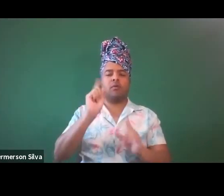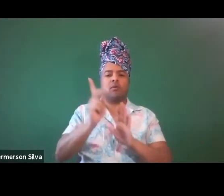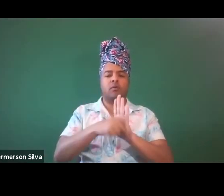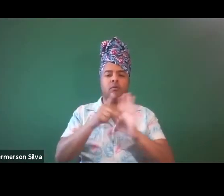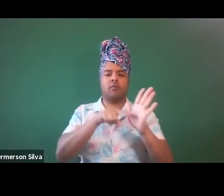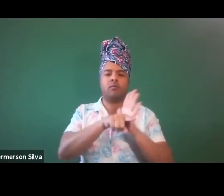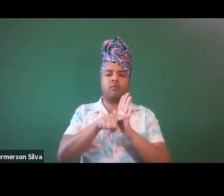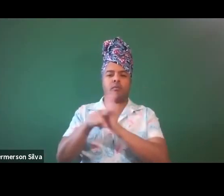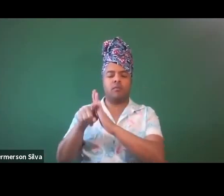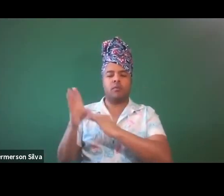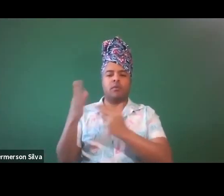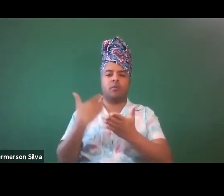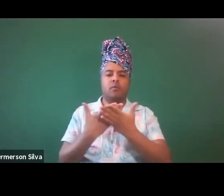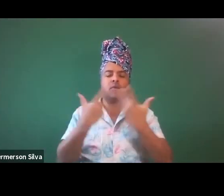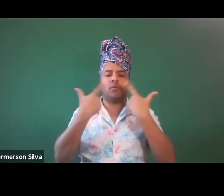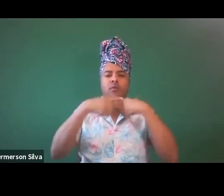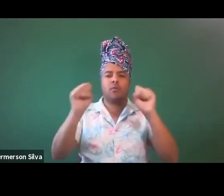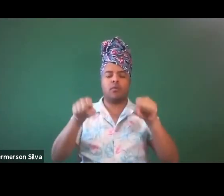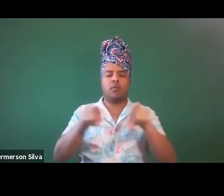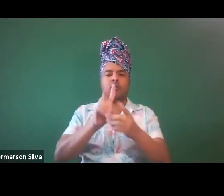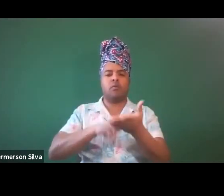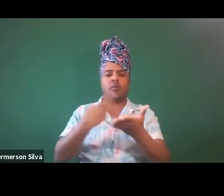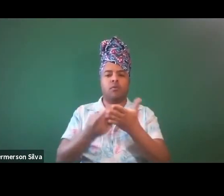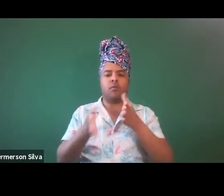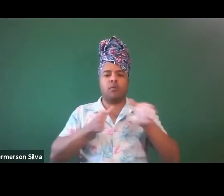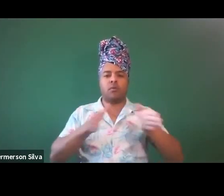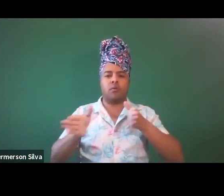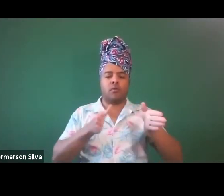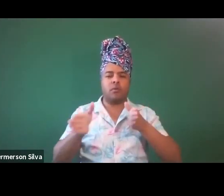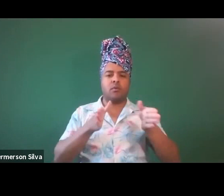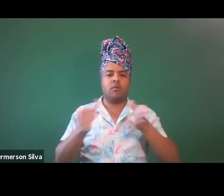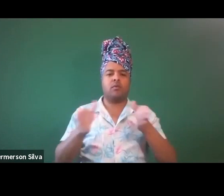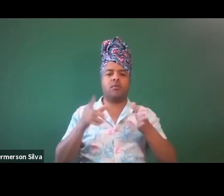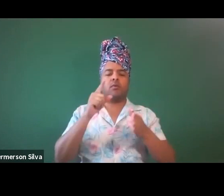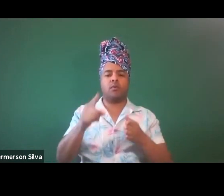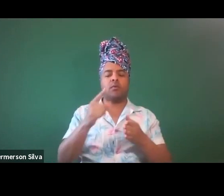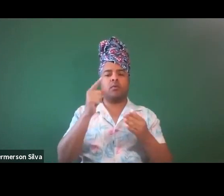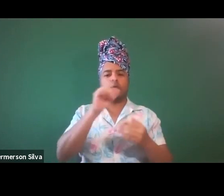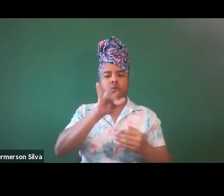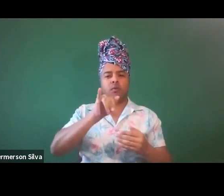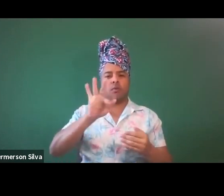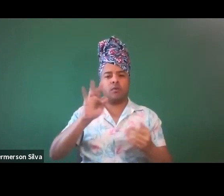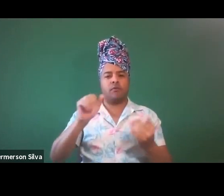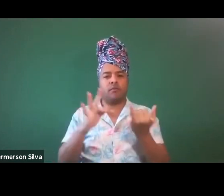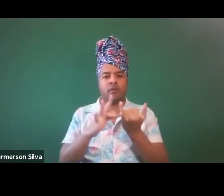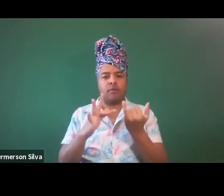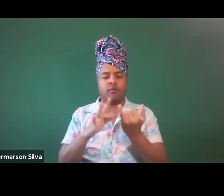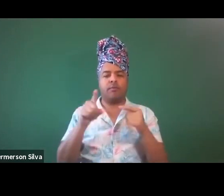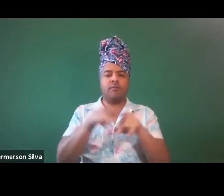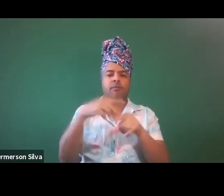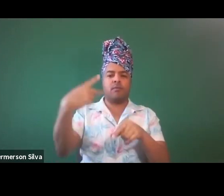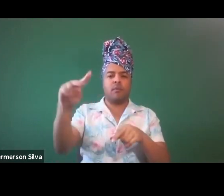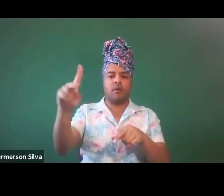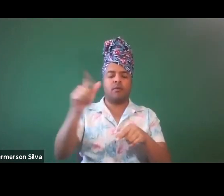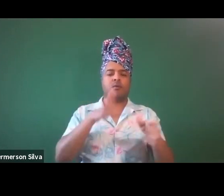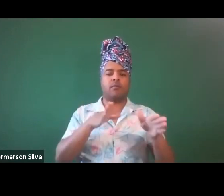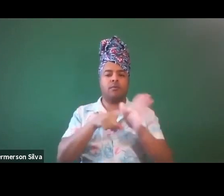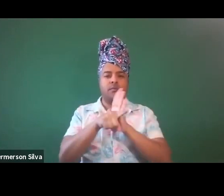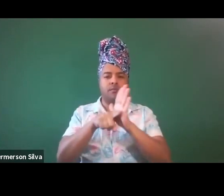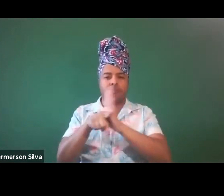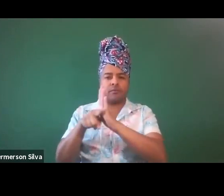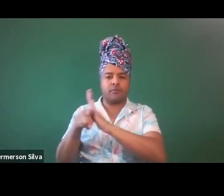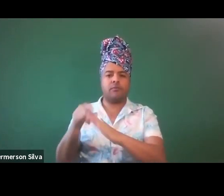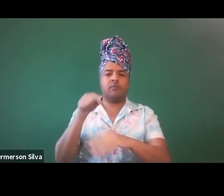em Estudos Linguísticos, Tradução e Acessibilidade LINTRA-IFBA. Suas pesquisas se concentram